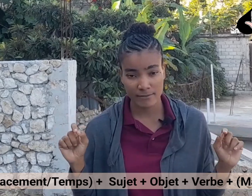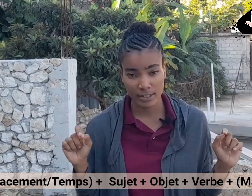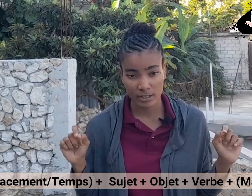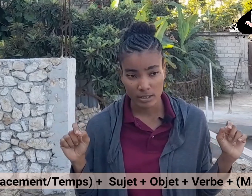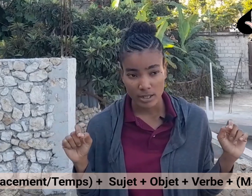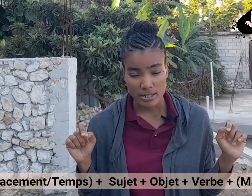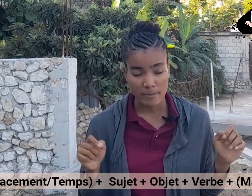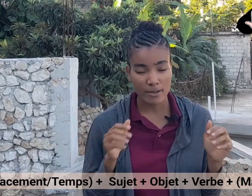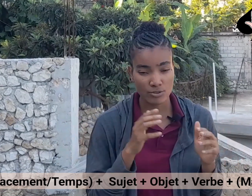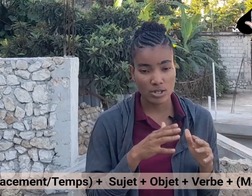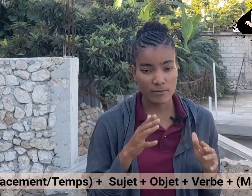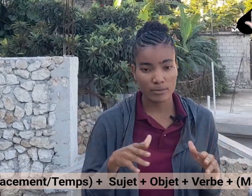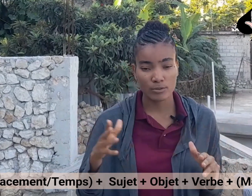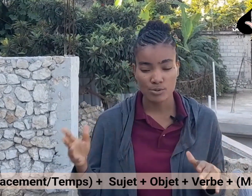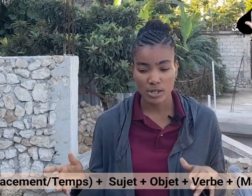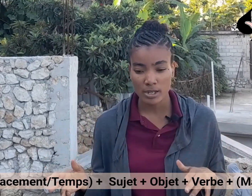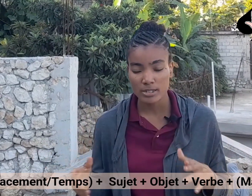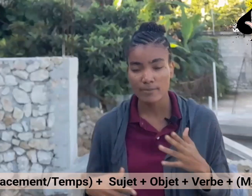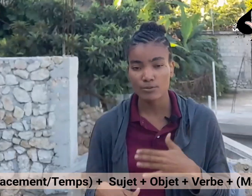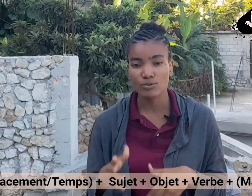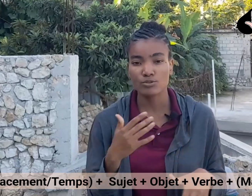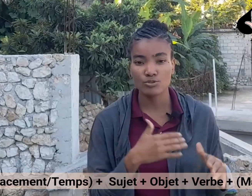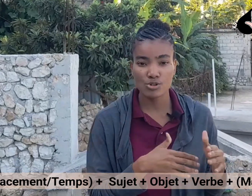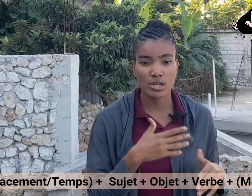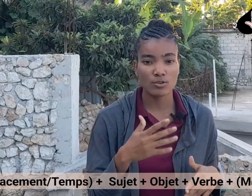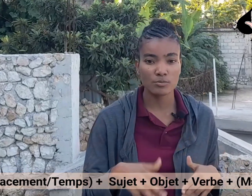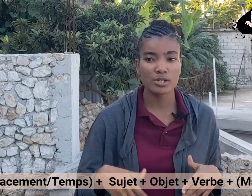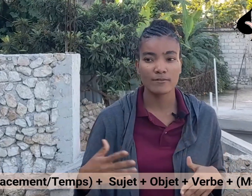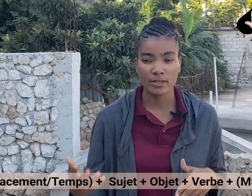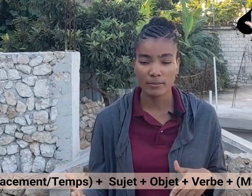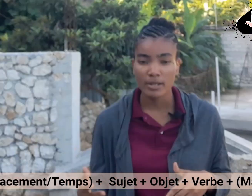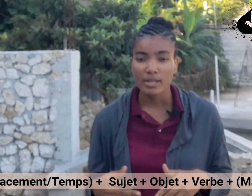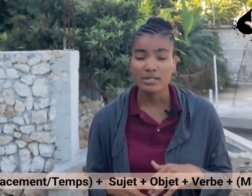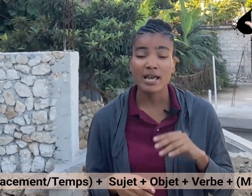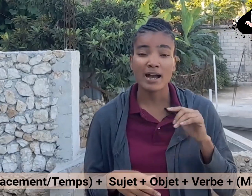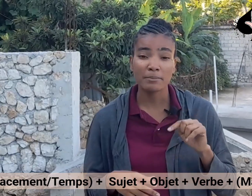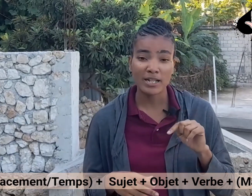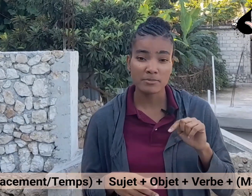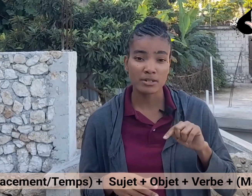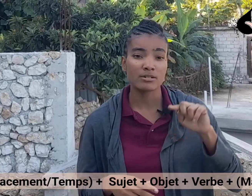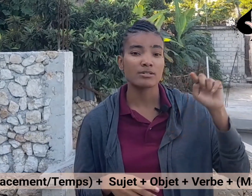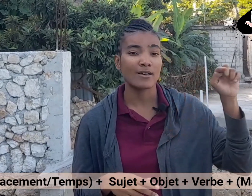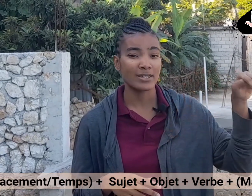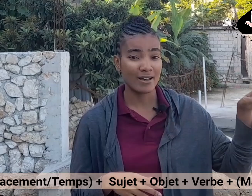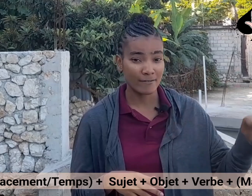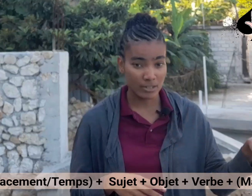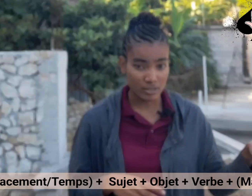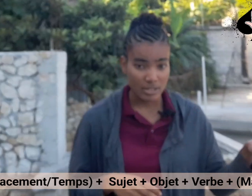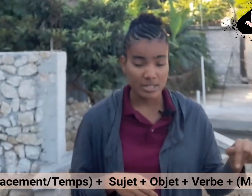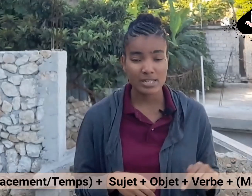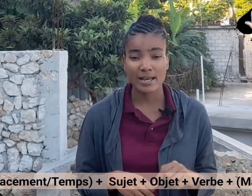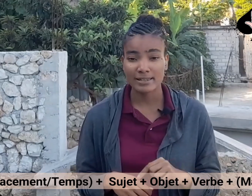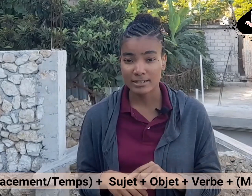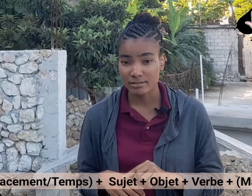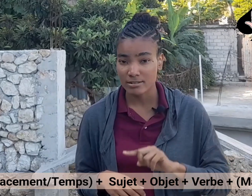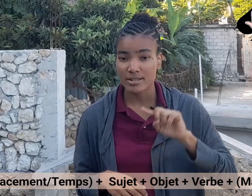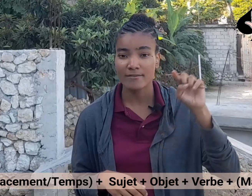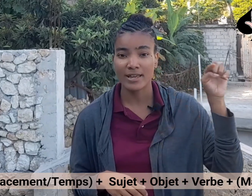différente. Ce n'est pas sujet, verbe, objet. C'est plutôt sujet, objet, verbe. S'il y a emplacement, ça vient avant. S'il y a temps, ça vient